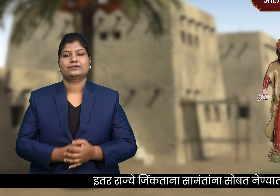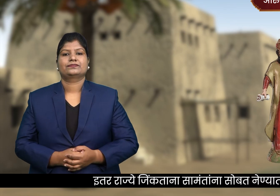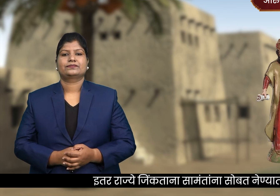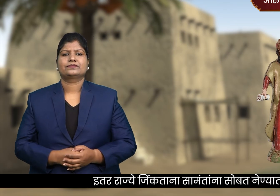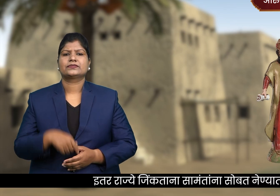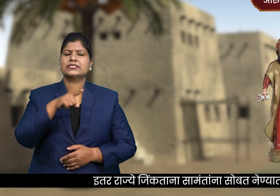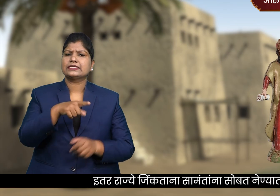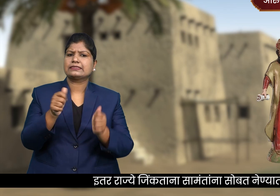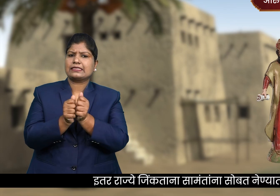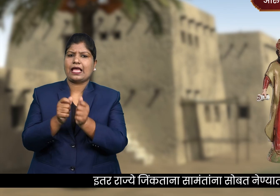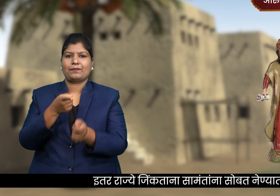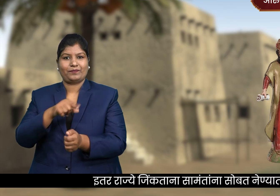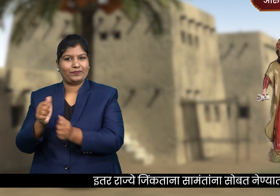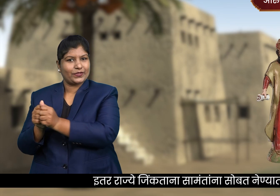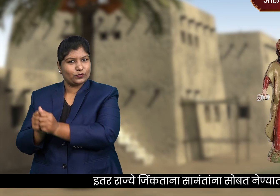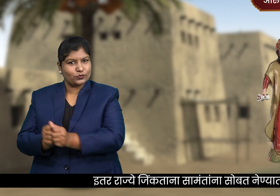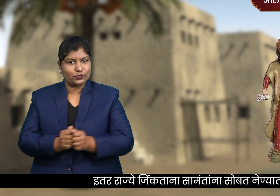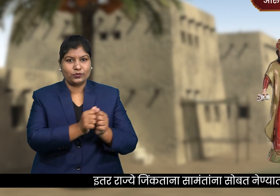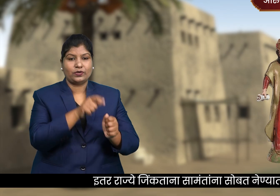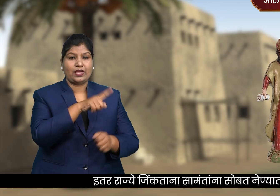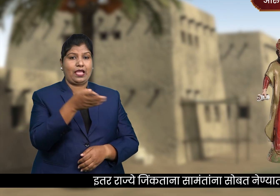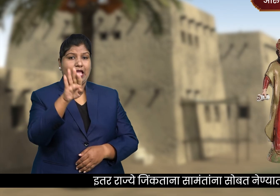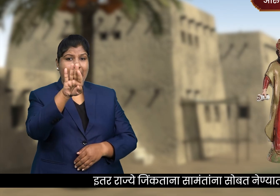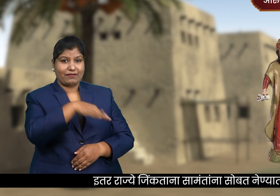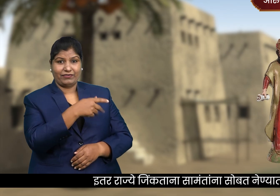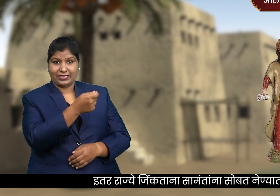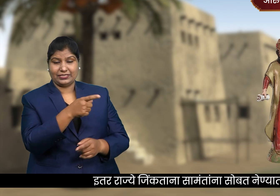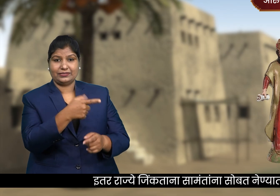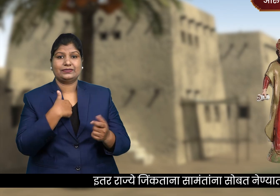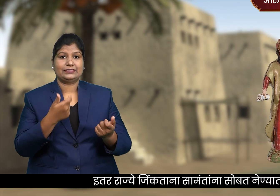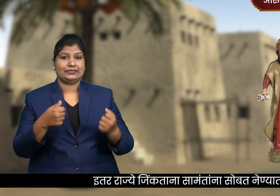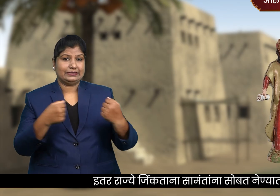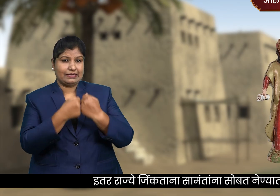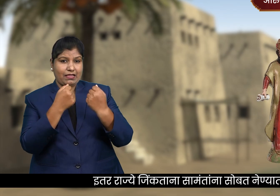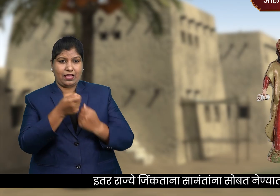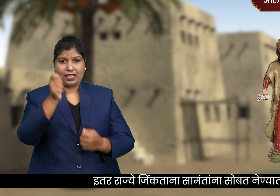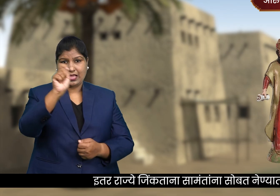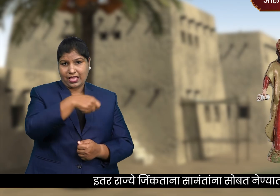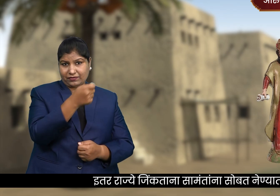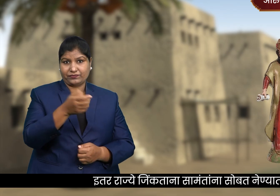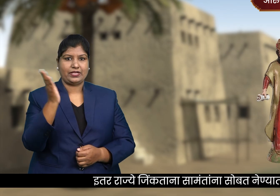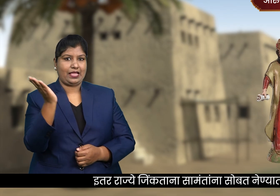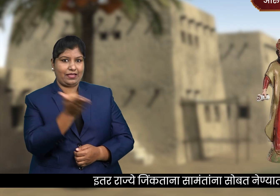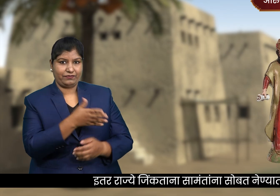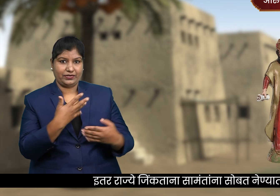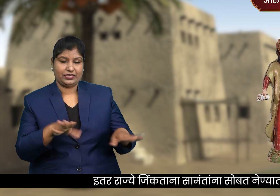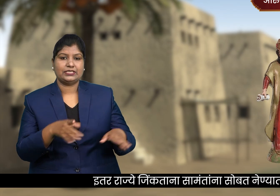जिंकताना सामंतांना सोबत नेण्यात आले.